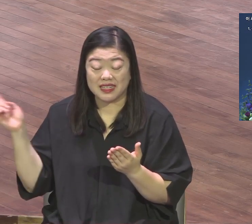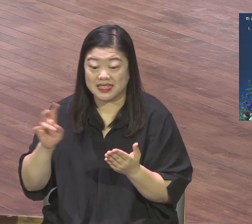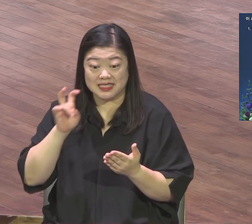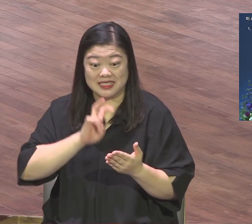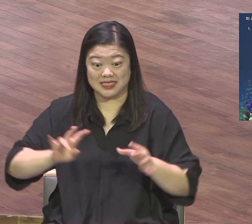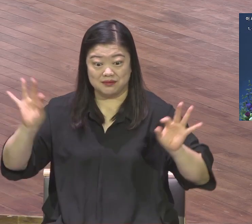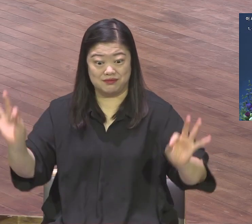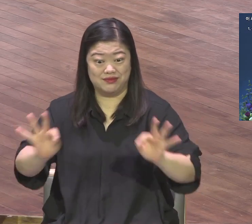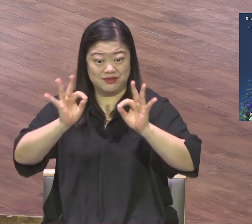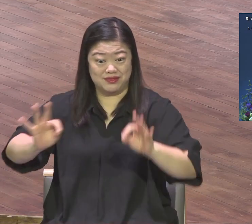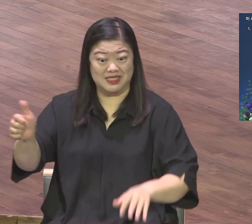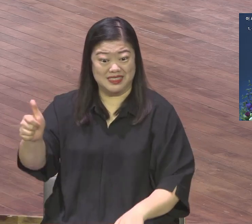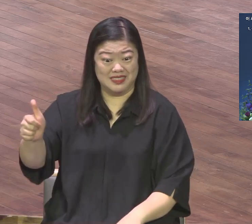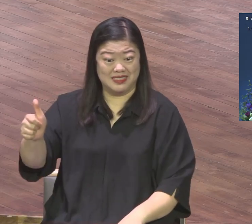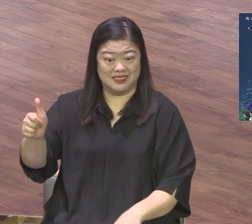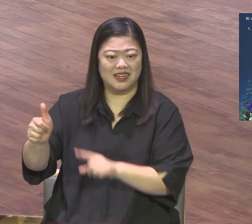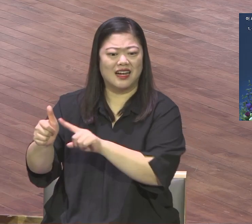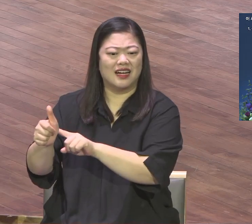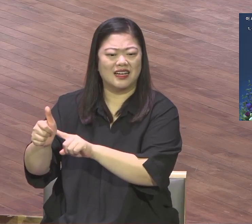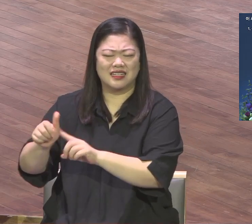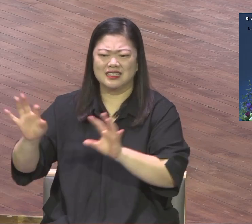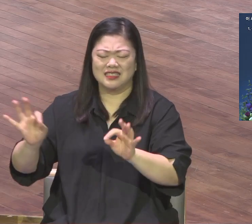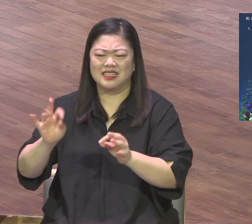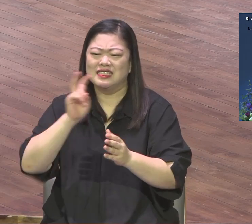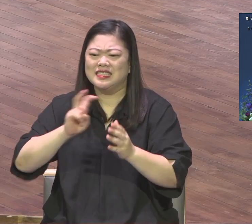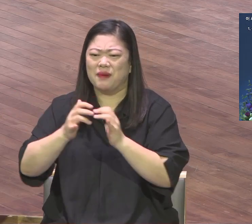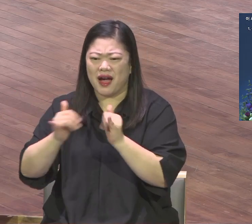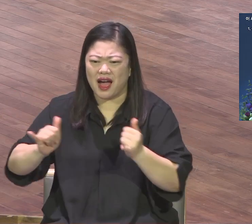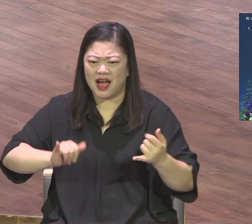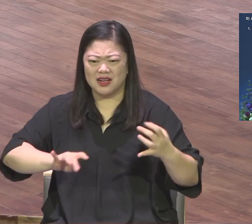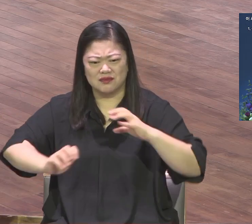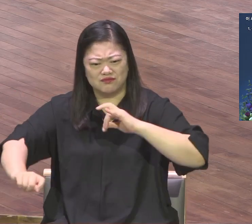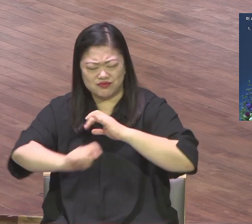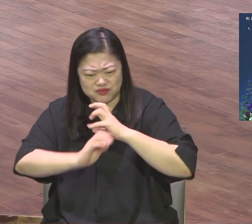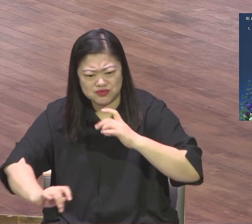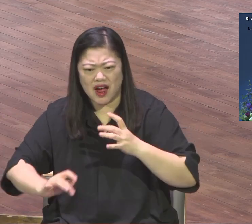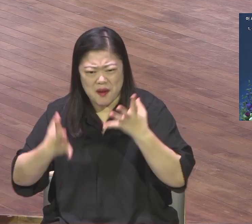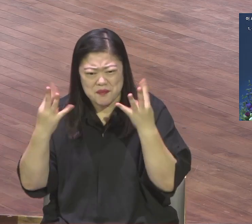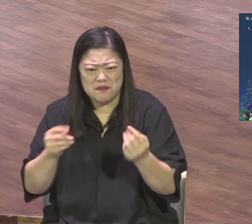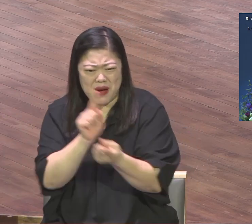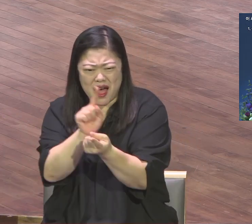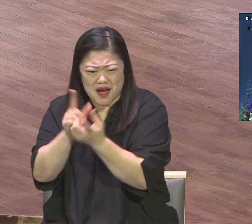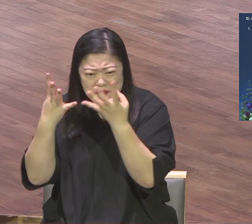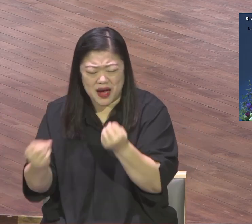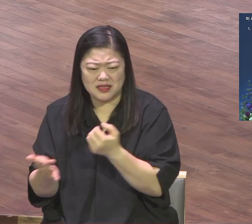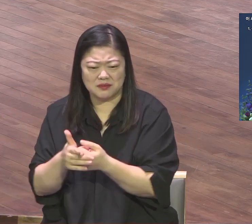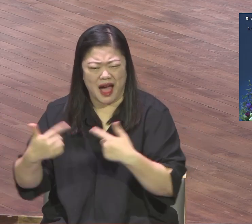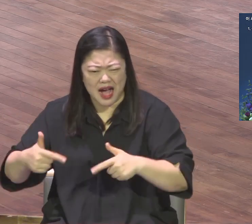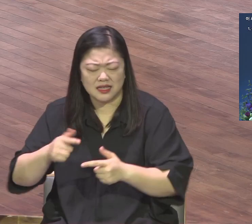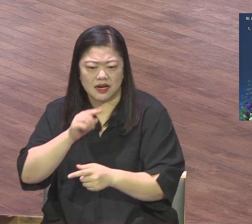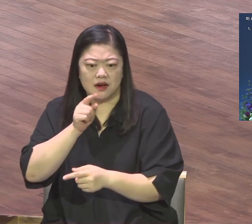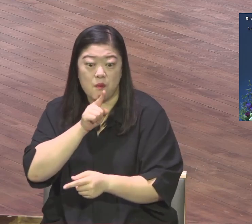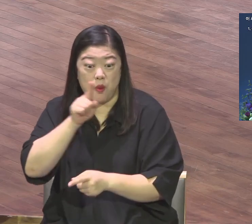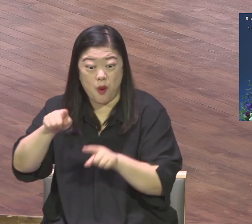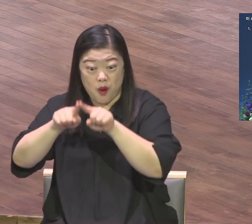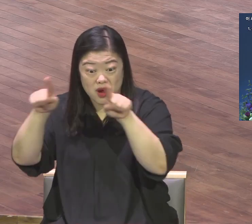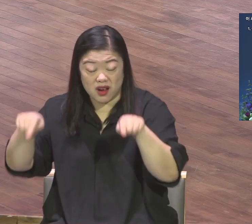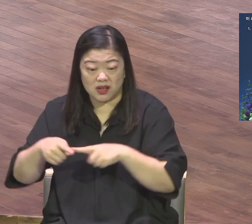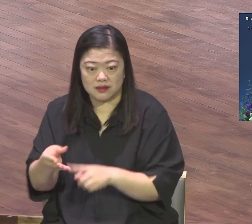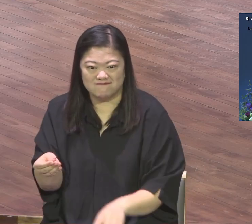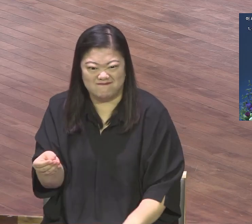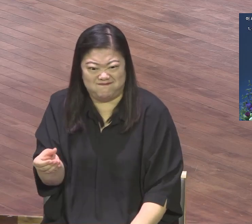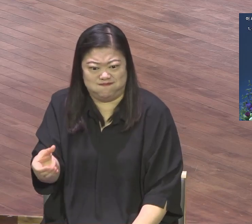저 스카이 아트홀 하니까 만난 사람 많아서 그렇게 오기도 하겠지만은 다른 분들은